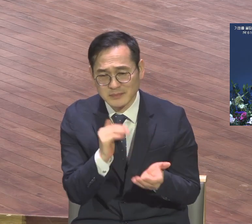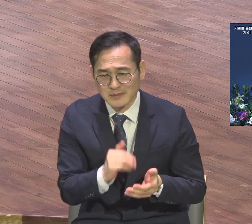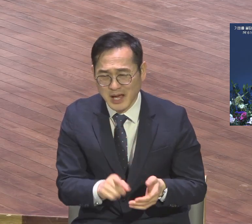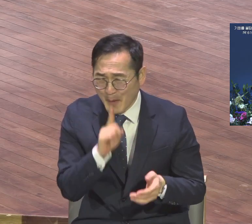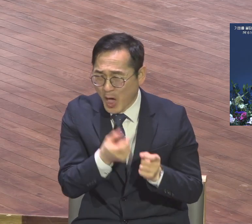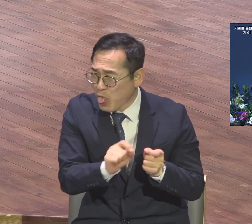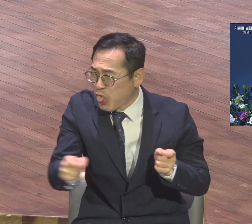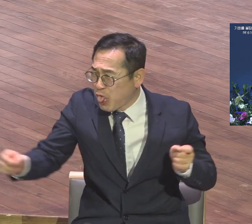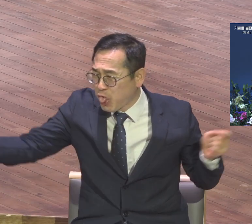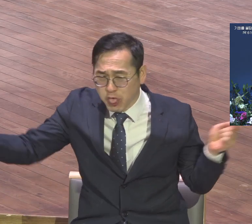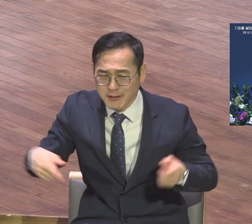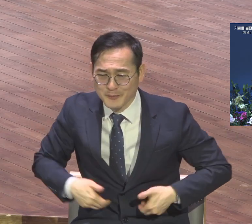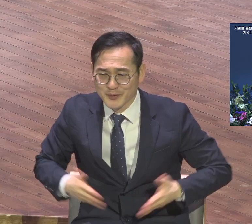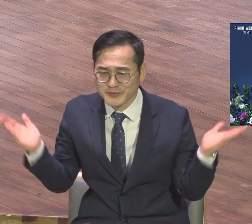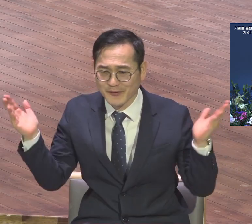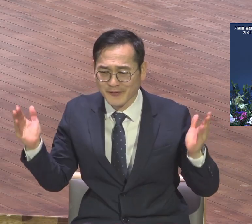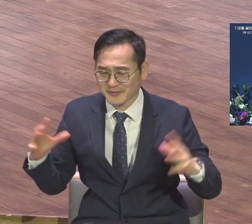말고